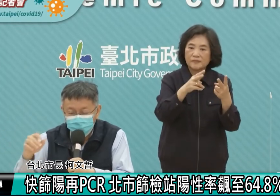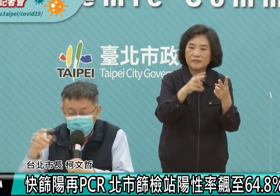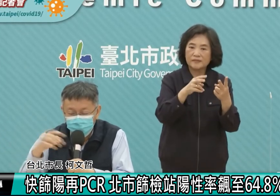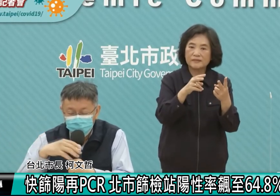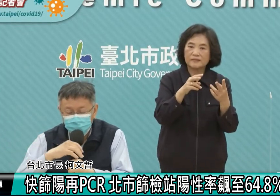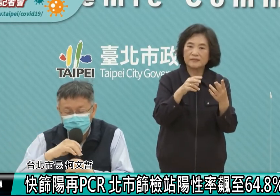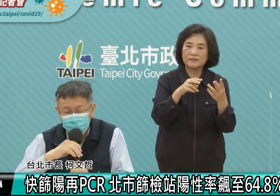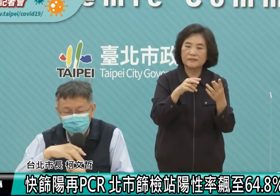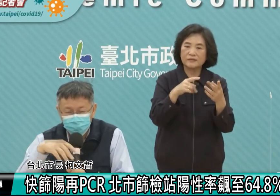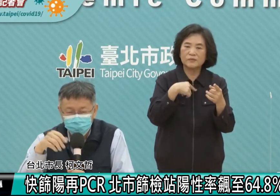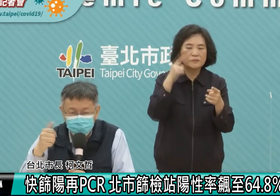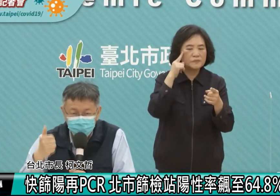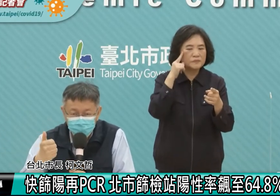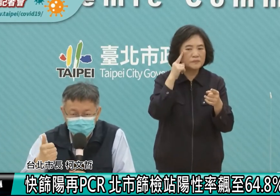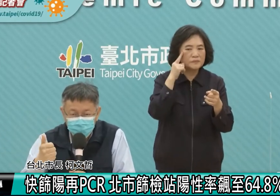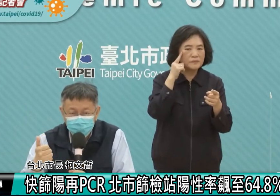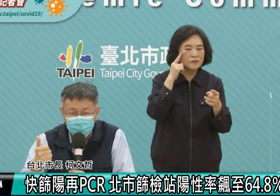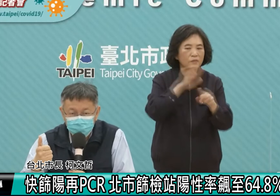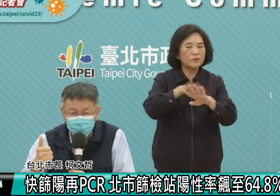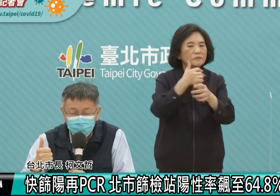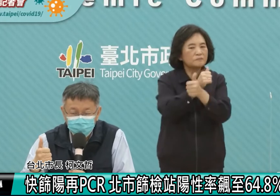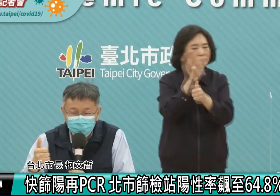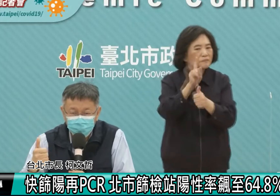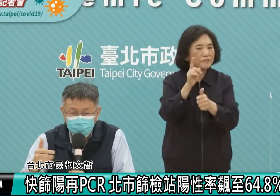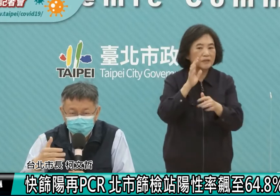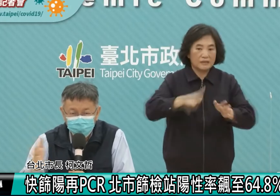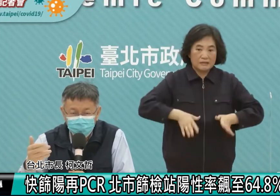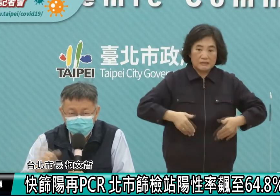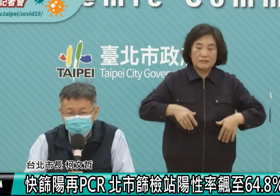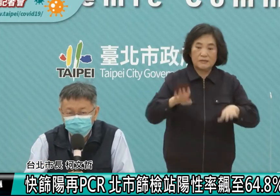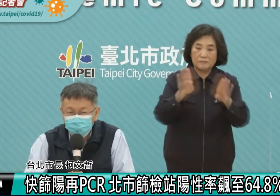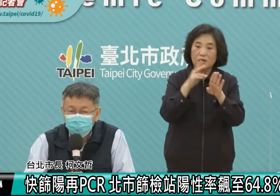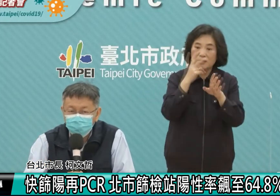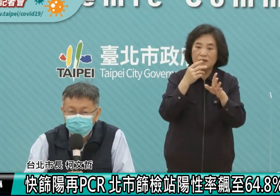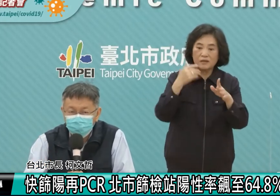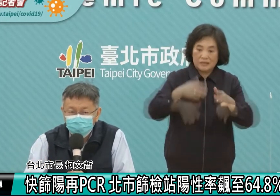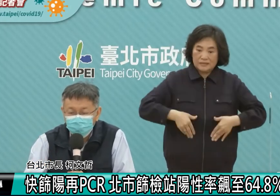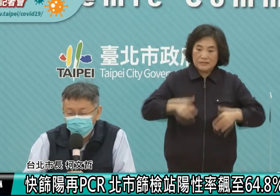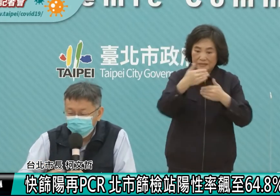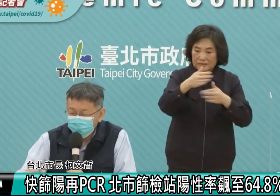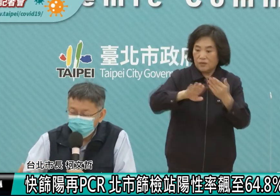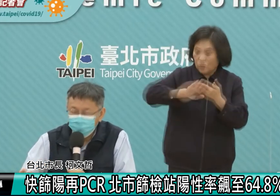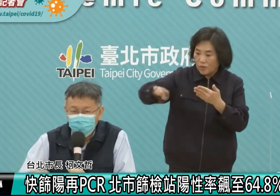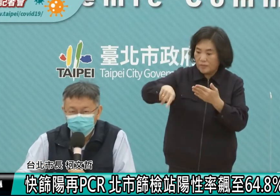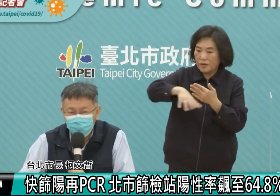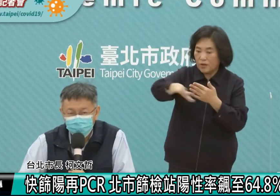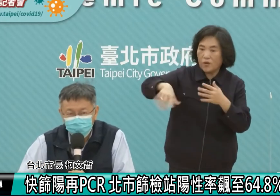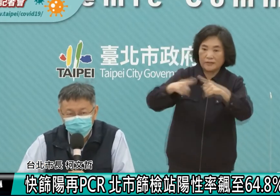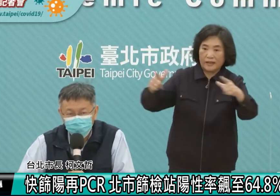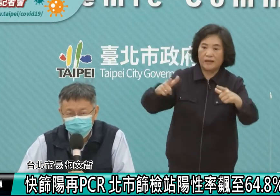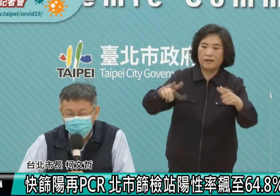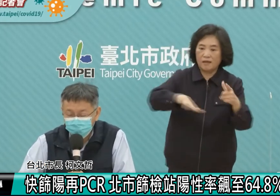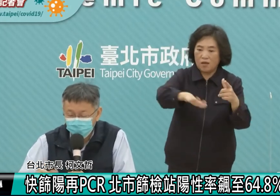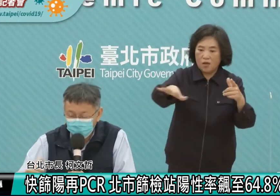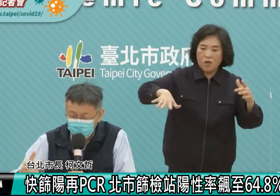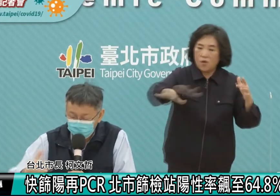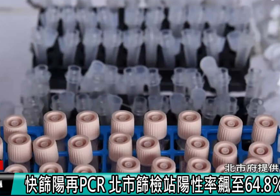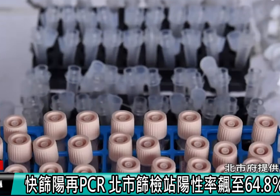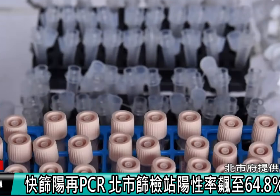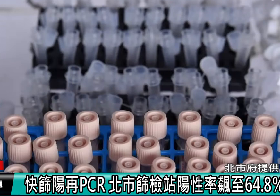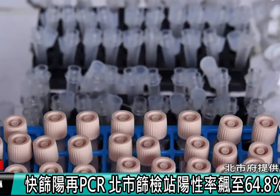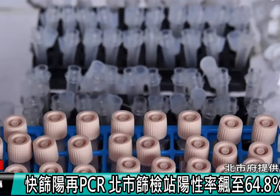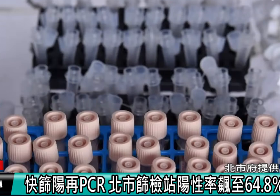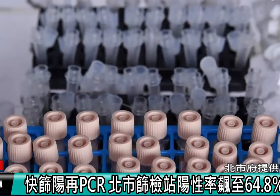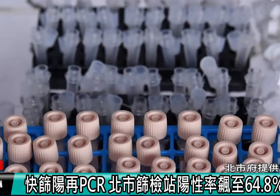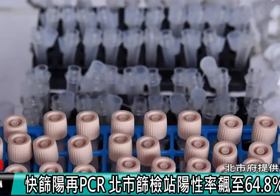心嘛啊，这考虑要几个因素啊。第一，你急诊外面要有足够的空间呢，那空间很窄，根本就很难设，所以